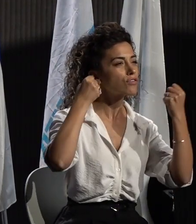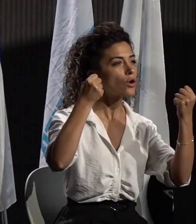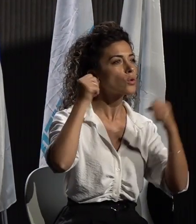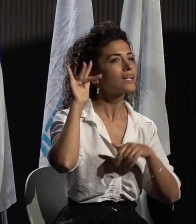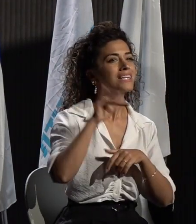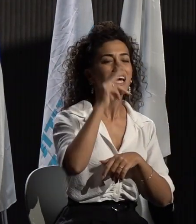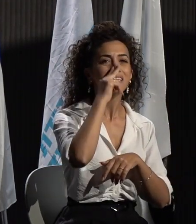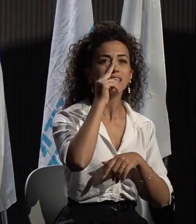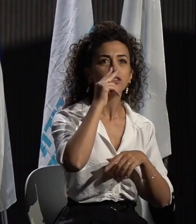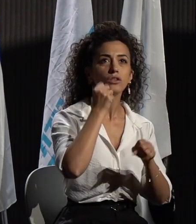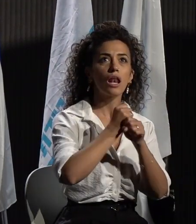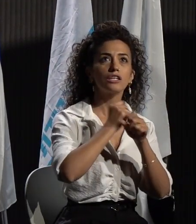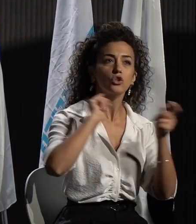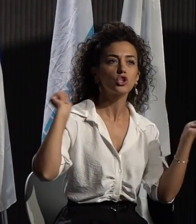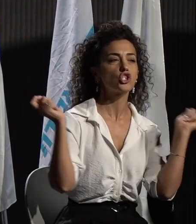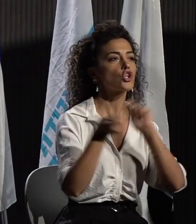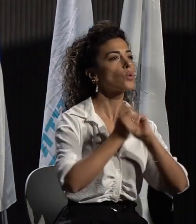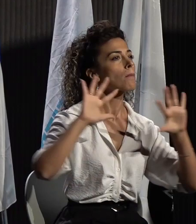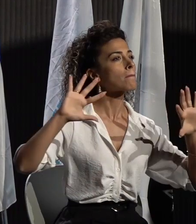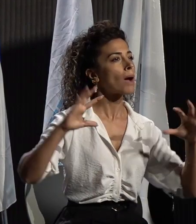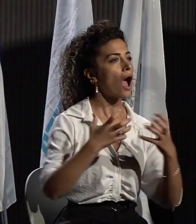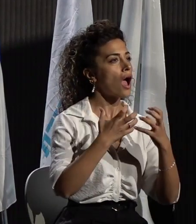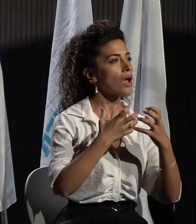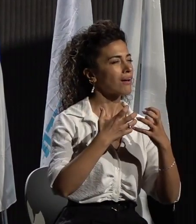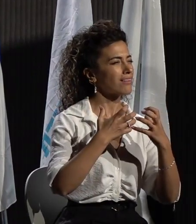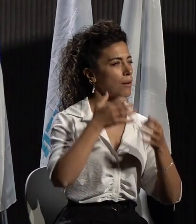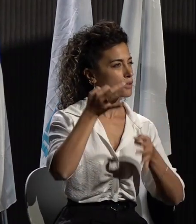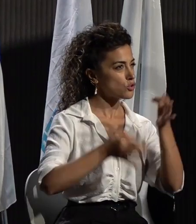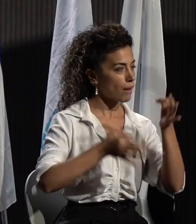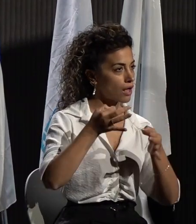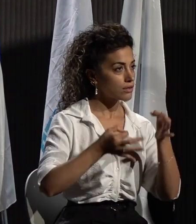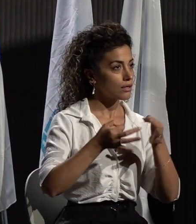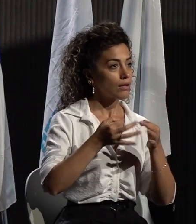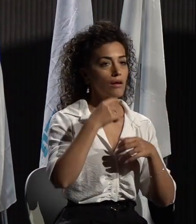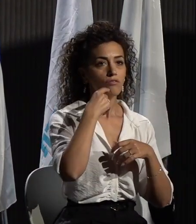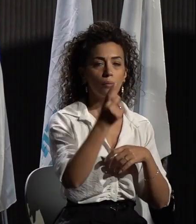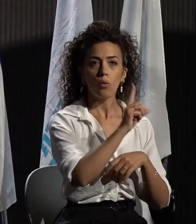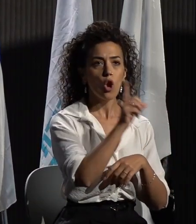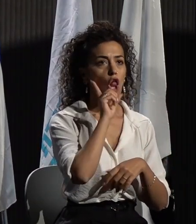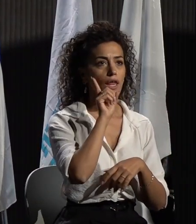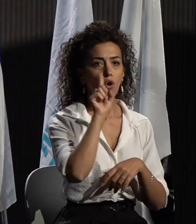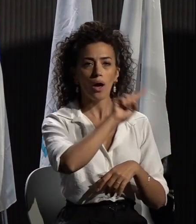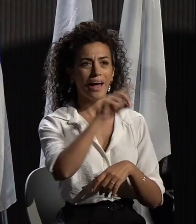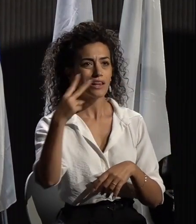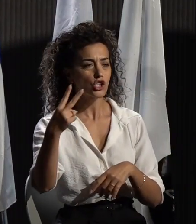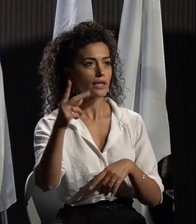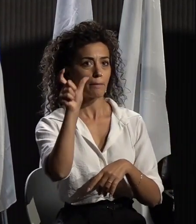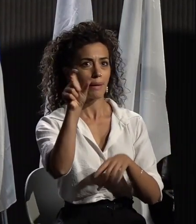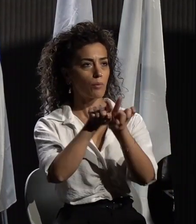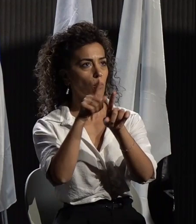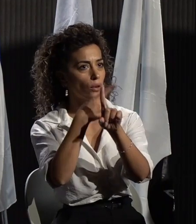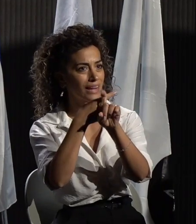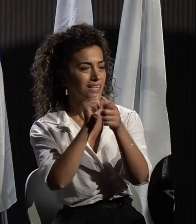נגד הניסיון לשנות את מערכת המשפט, להפסיק לכנות זה את זו נאצים או